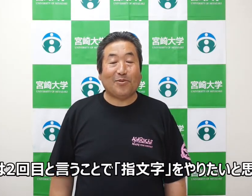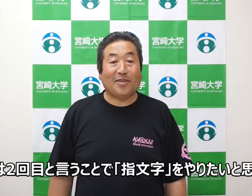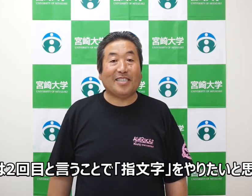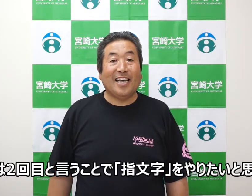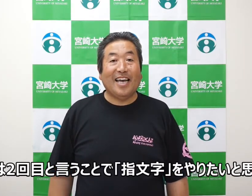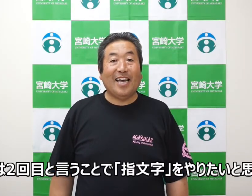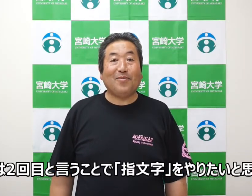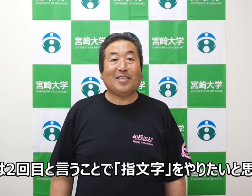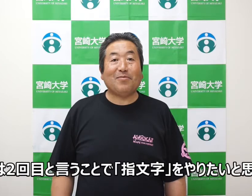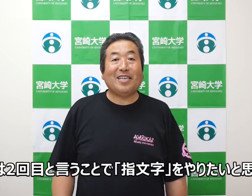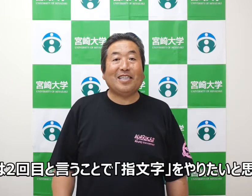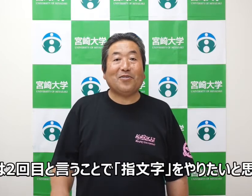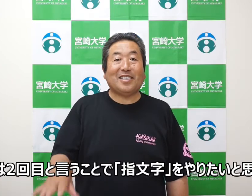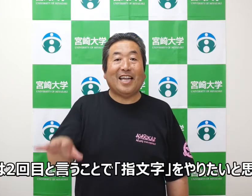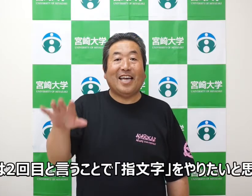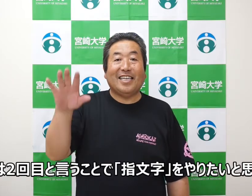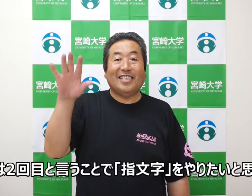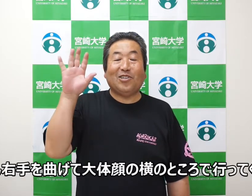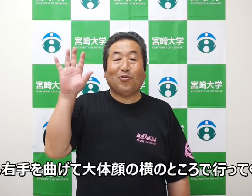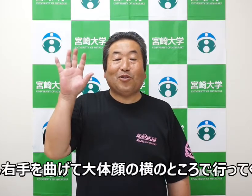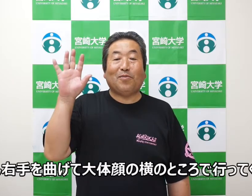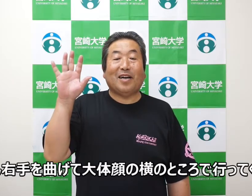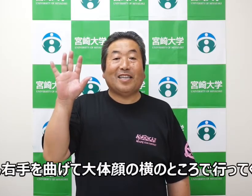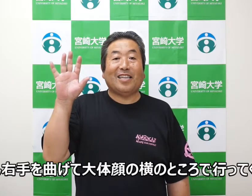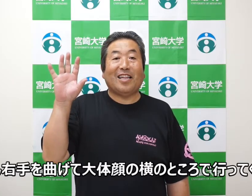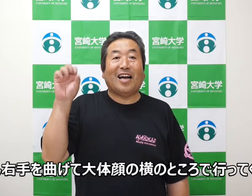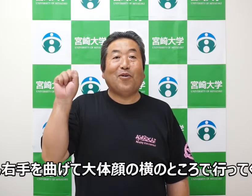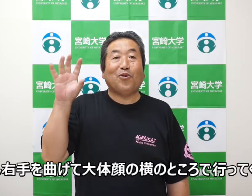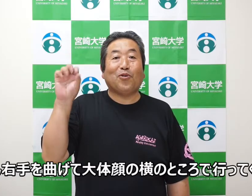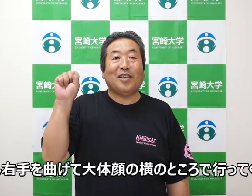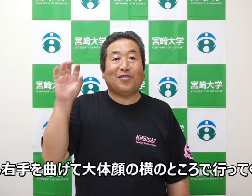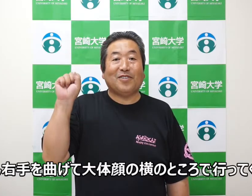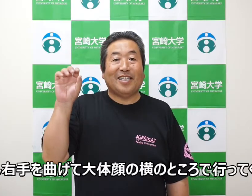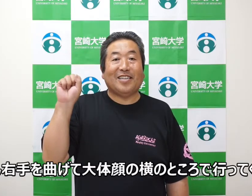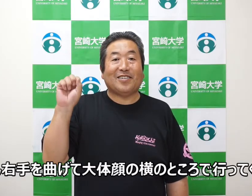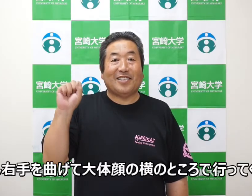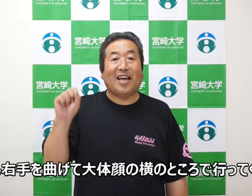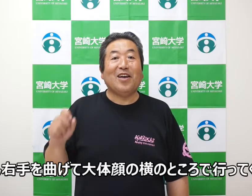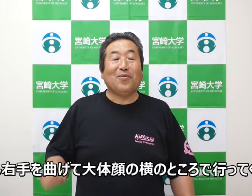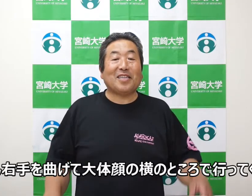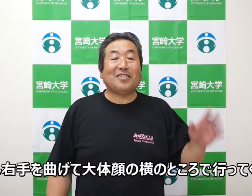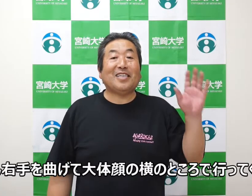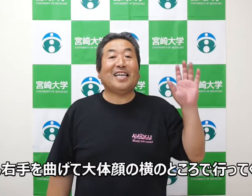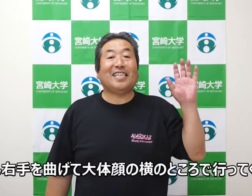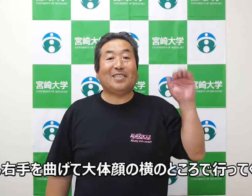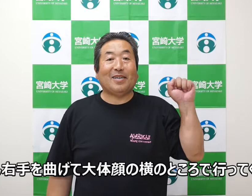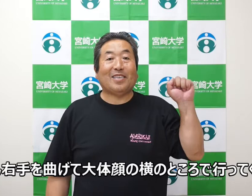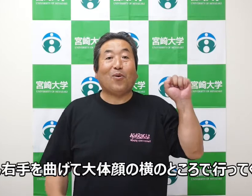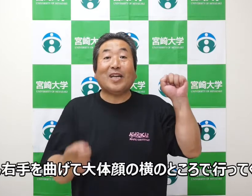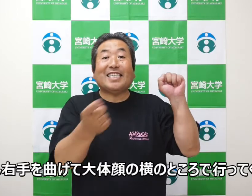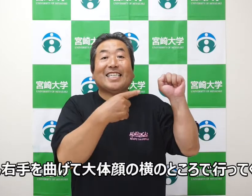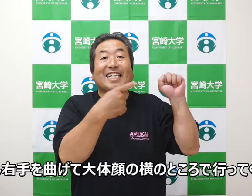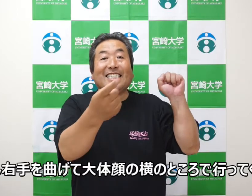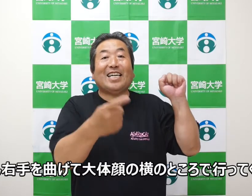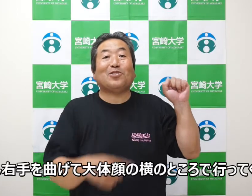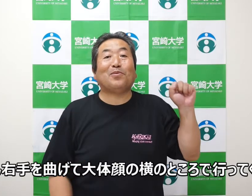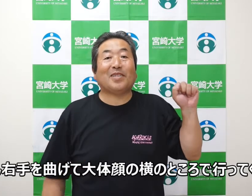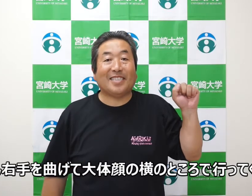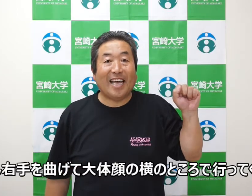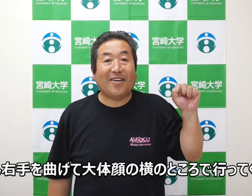。皆さん右手をですね、肘のところで曲げて、だいたい顔の横になるぐらいにやってください。私は左でします。同じ形になると思いますので、